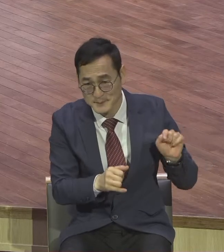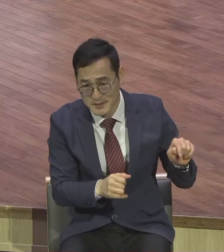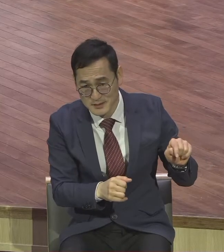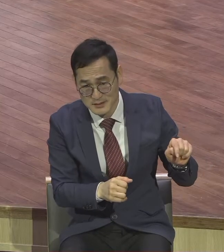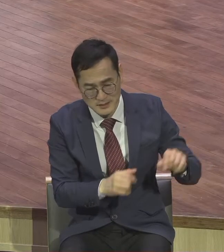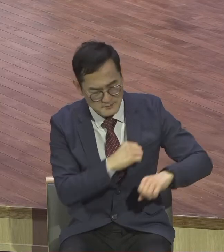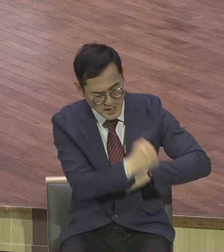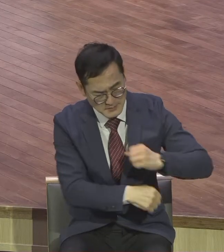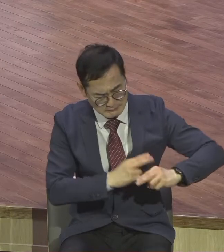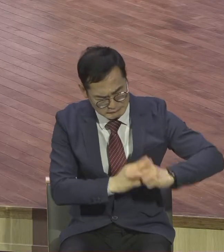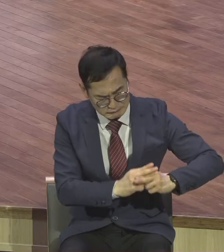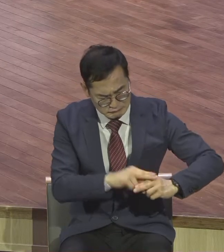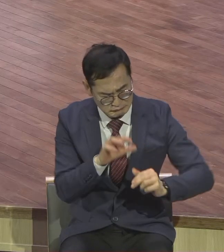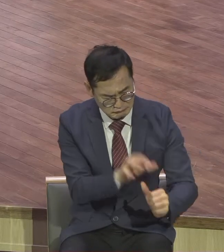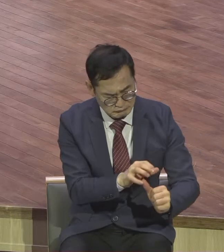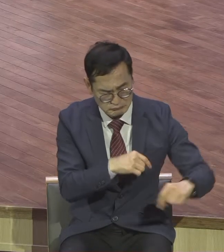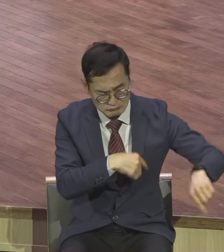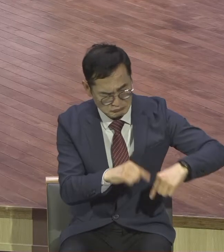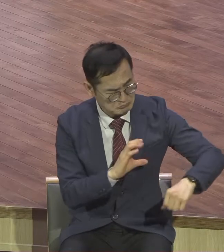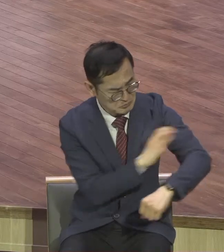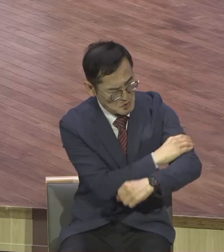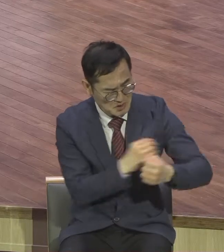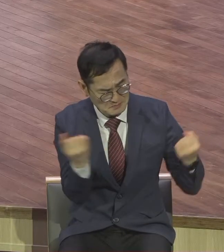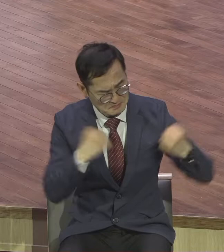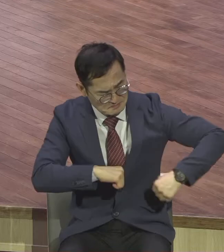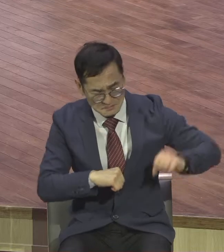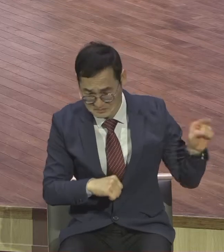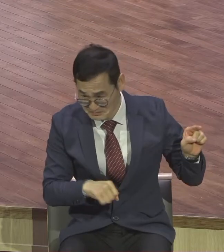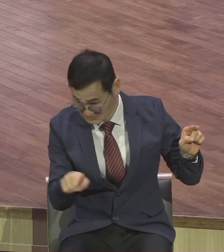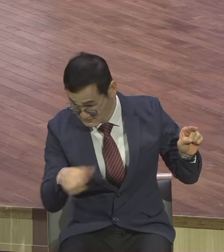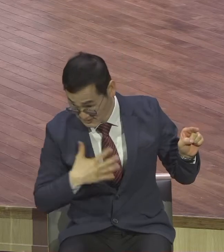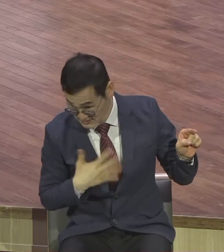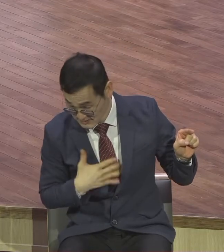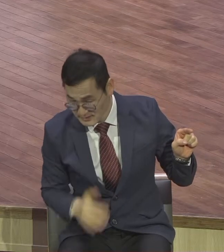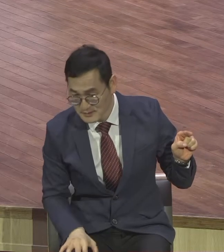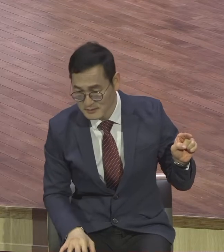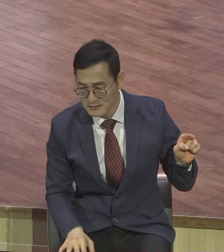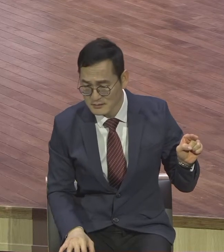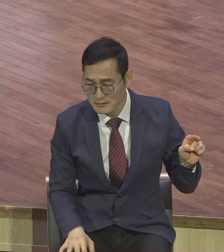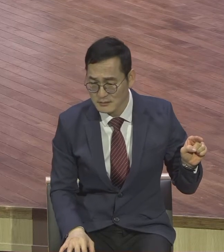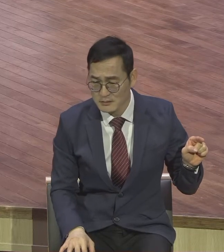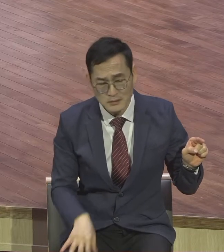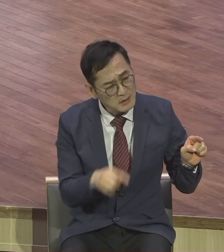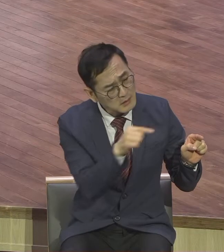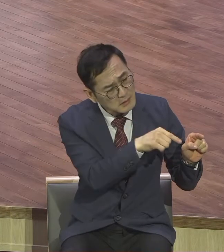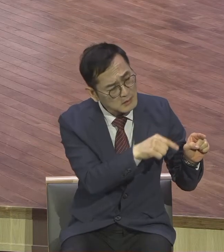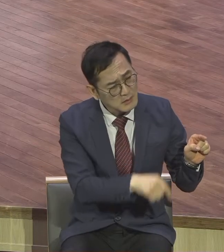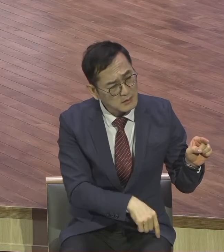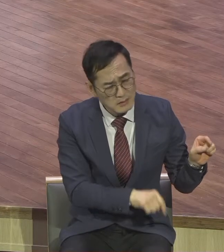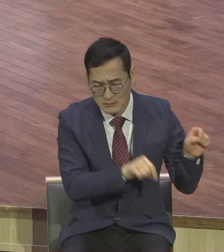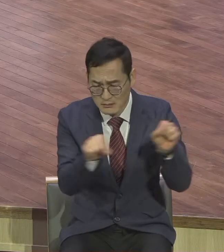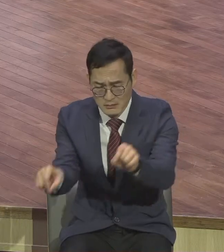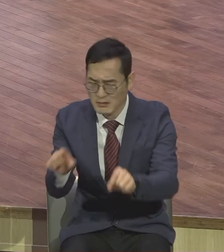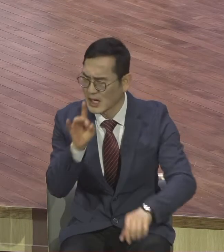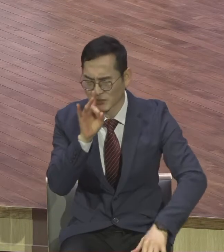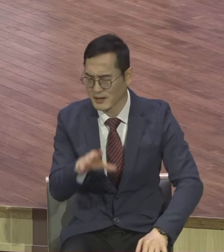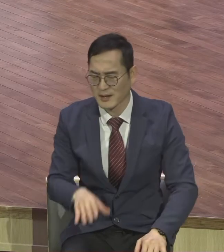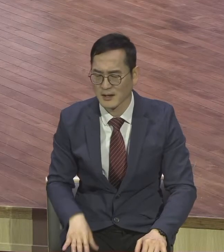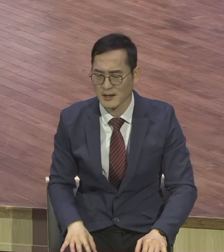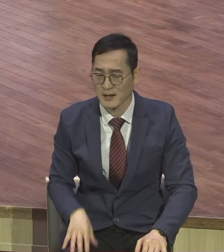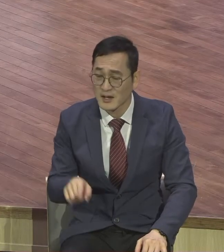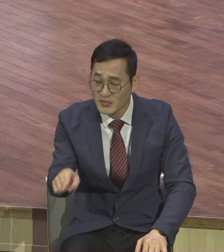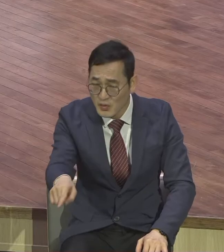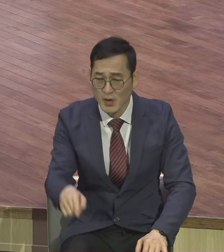주관하고 그 고관들이 그들에게 권세를 부르는 줄 너희가 알거니와 너희 중에 그렇지 않아야 하나니 너희 중에